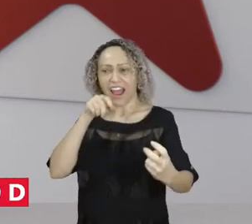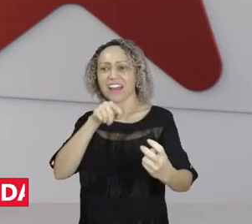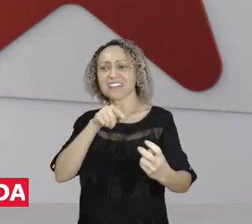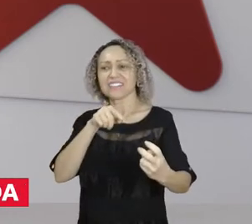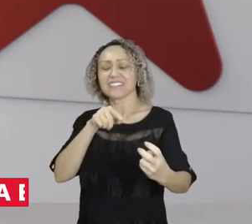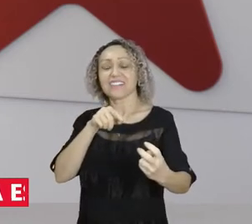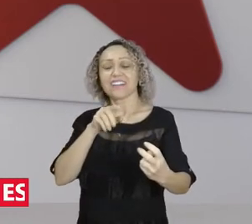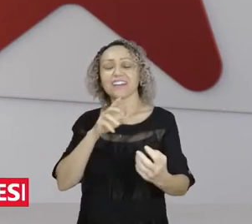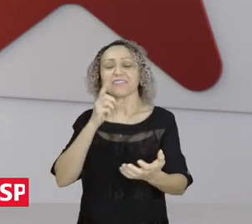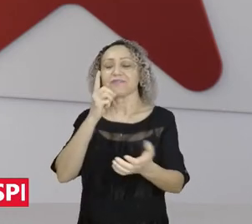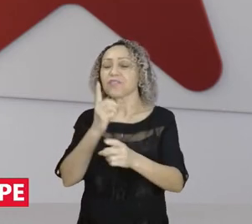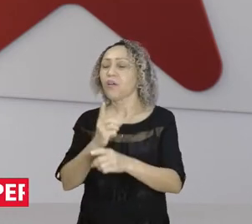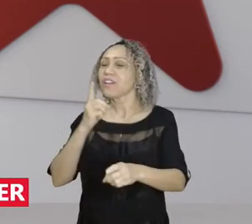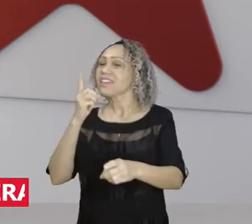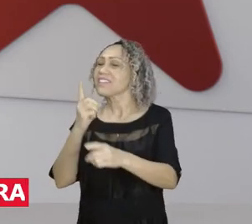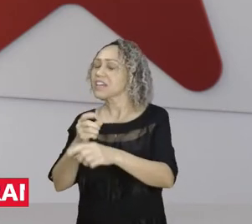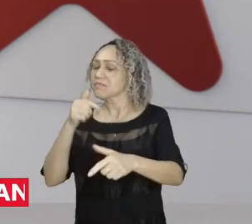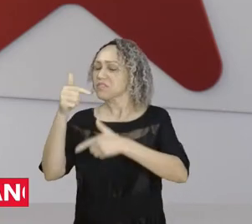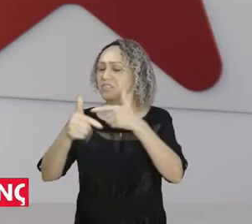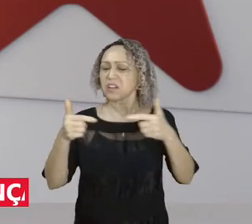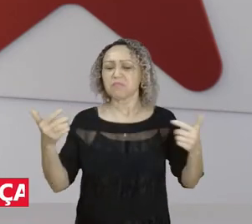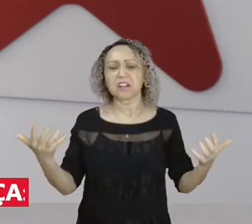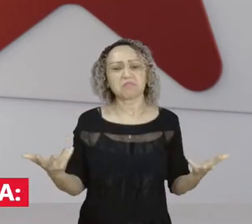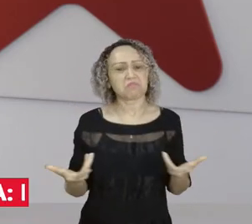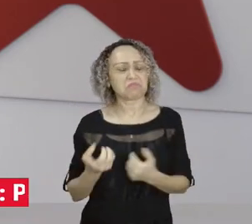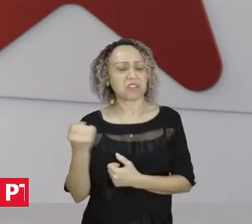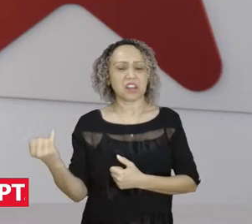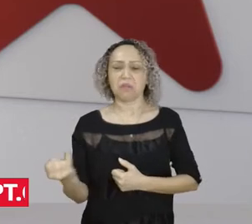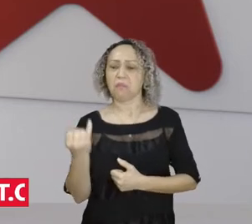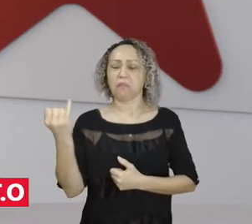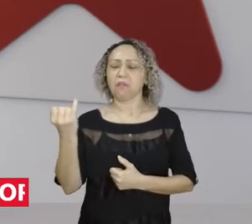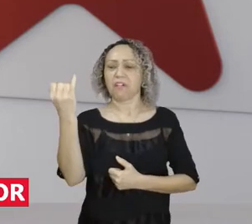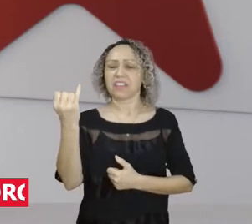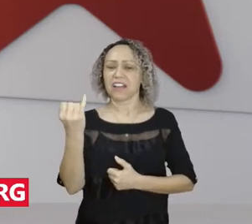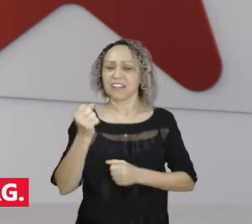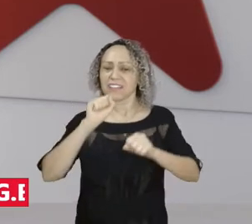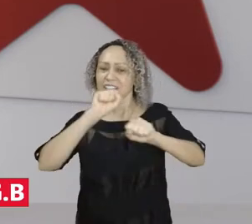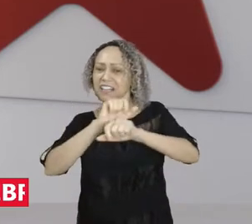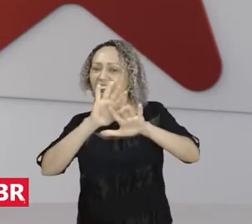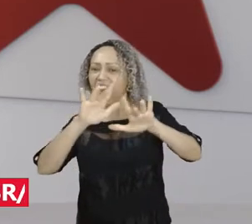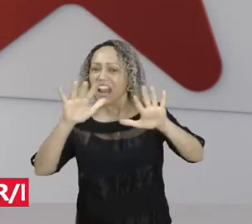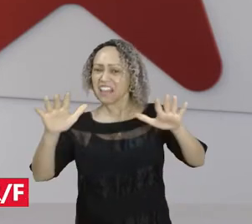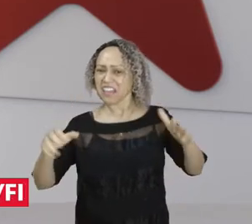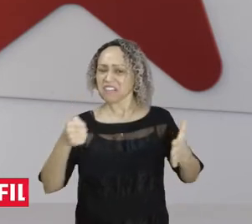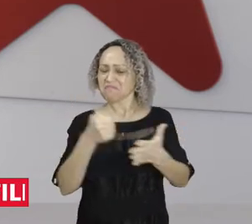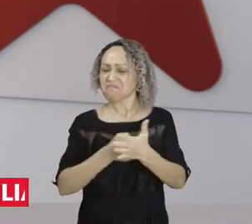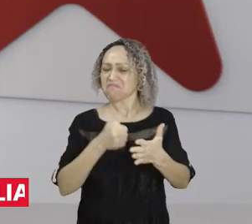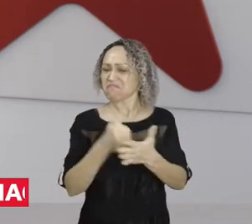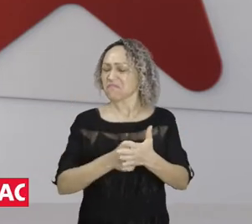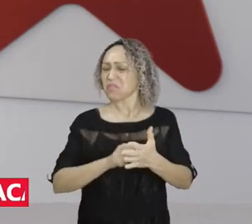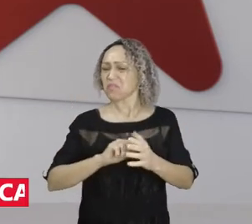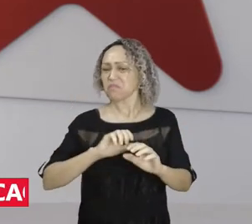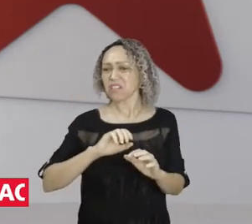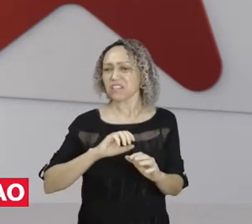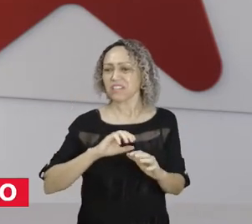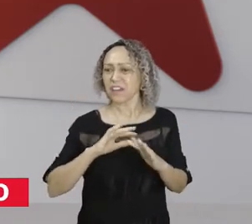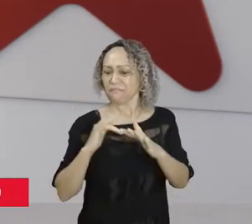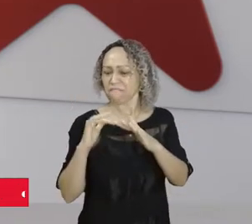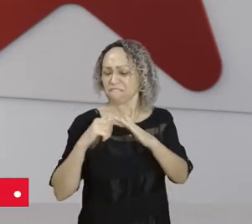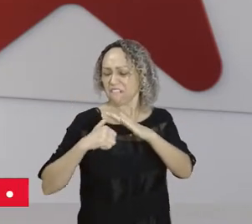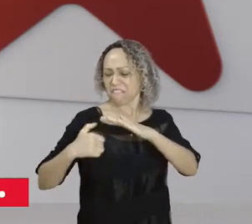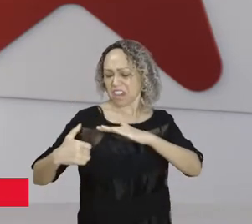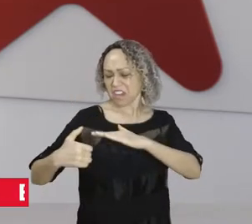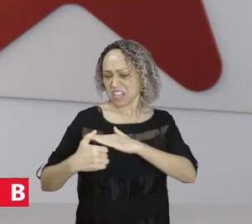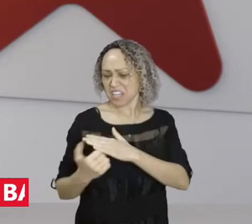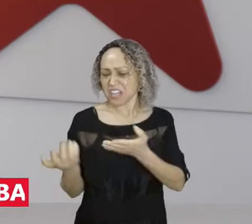eles se encontram sempre e fazem esse trabalho super importante aí, né, de esclarecer, de combater as fake news, de fazer a inclusão pela